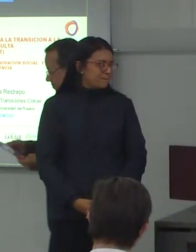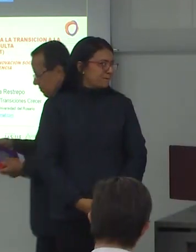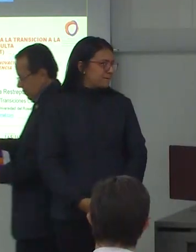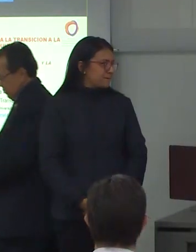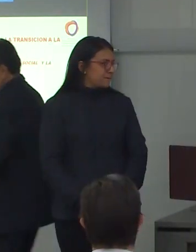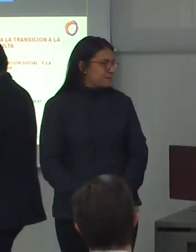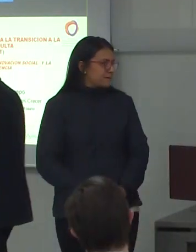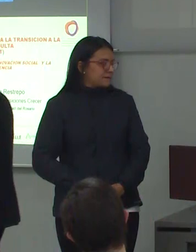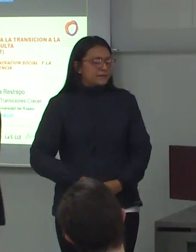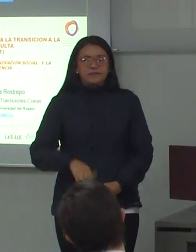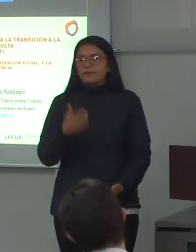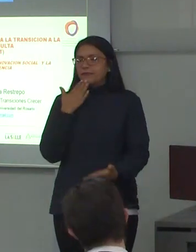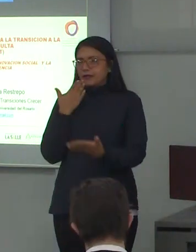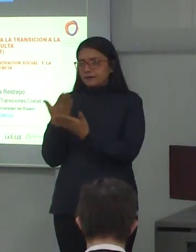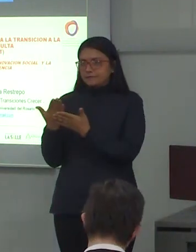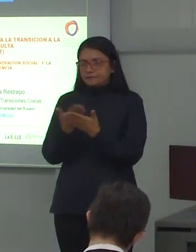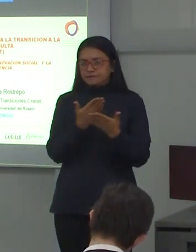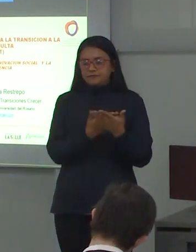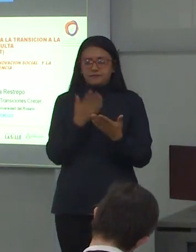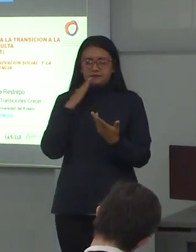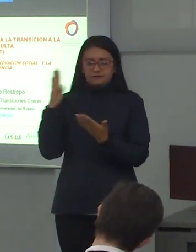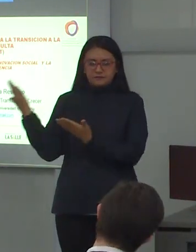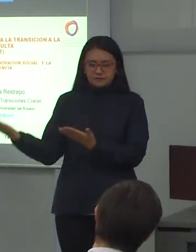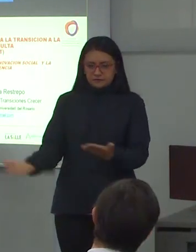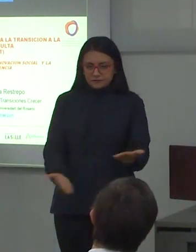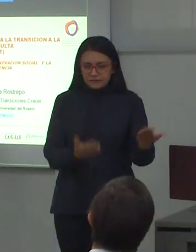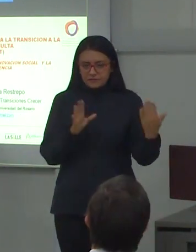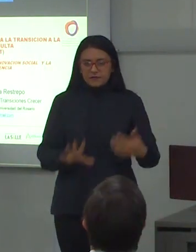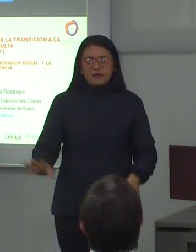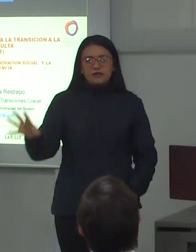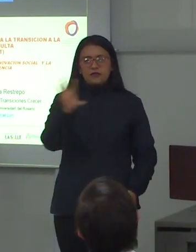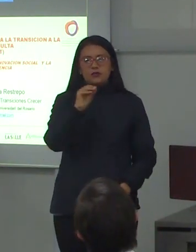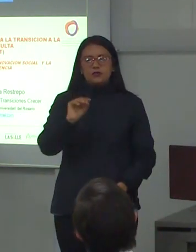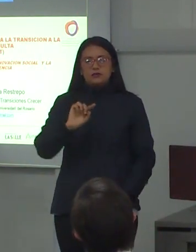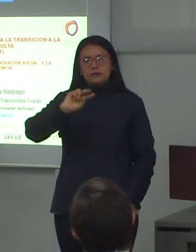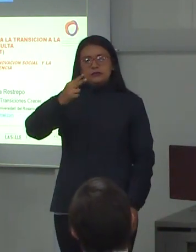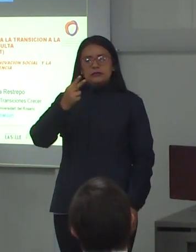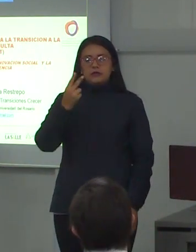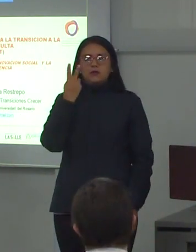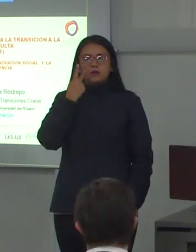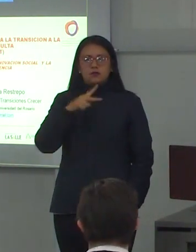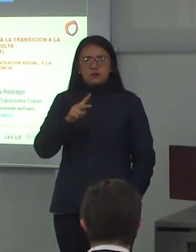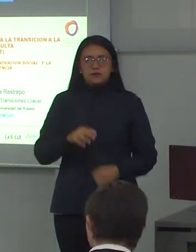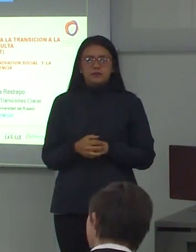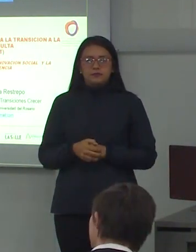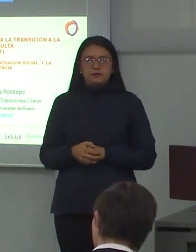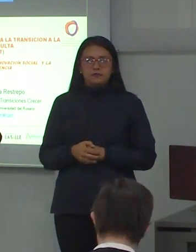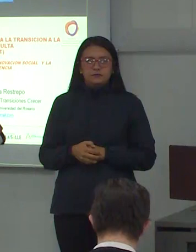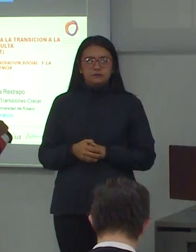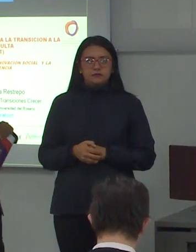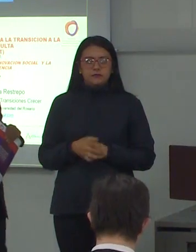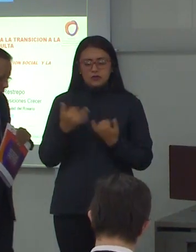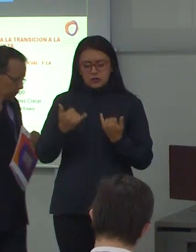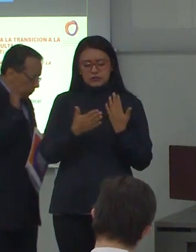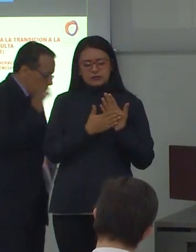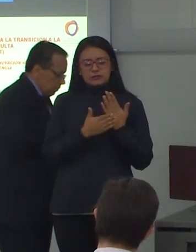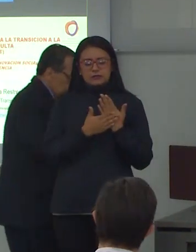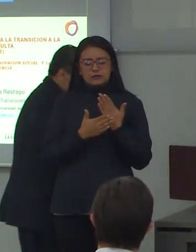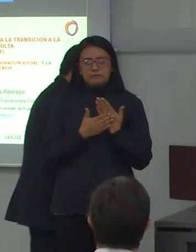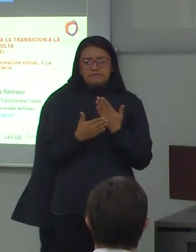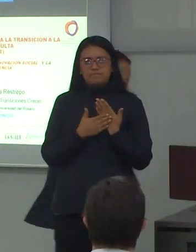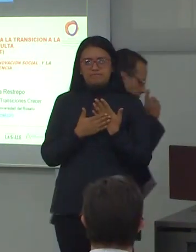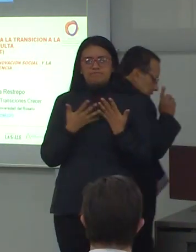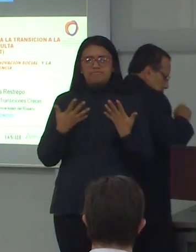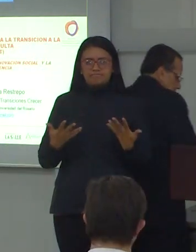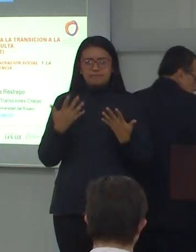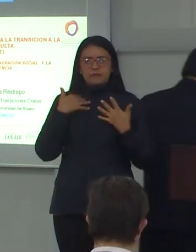Bueno, muchísimas gracias y bienvenidos a todos a este segundo día que nos convoca alrededor de